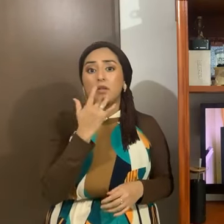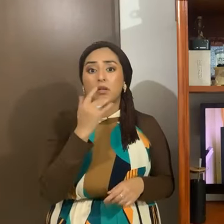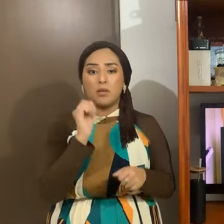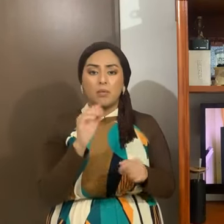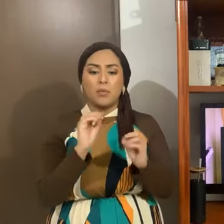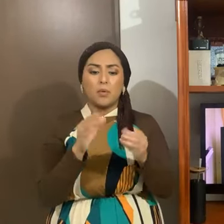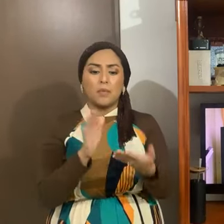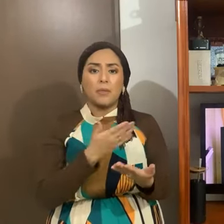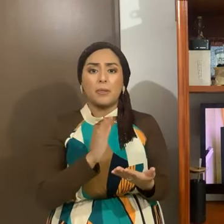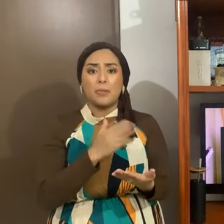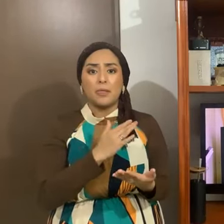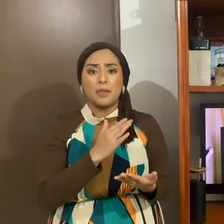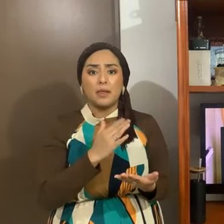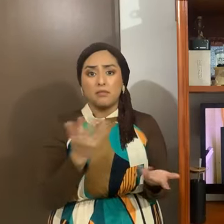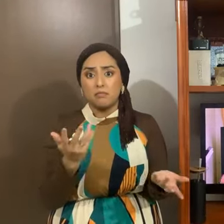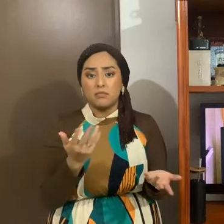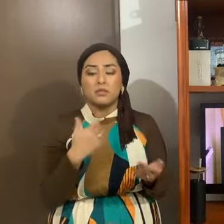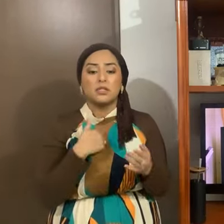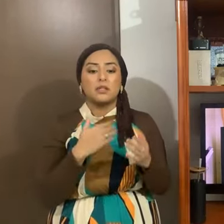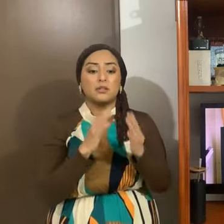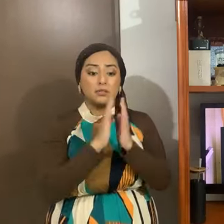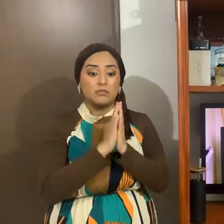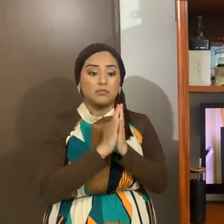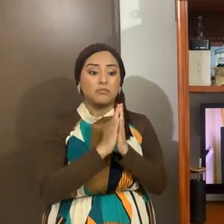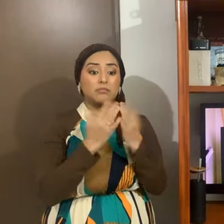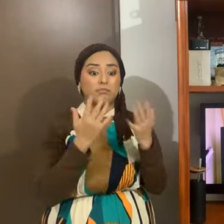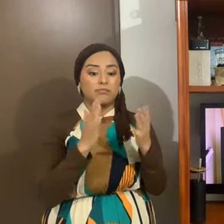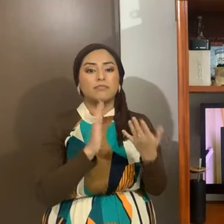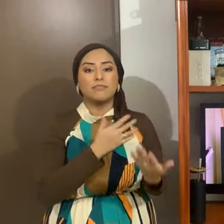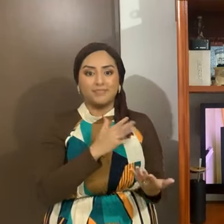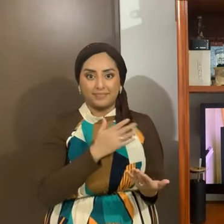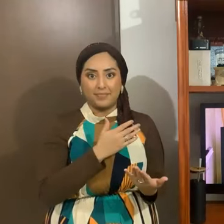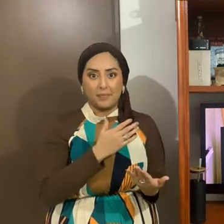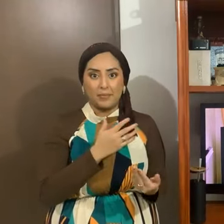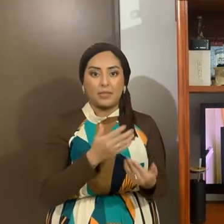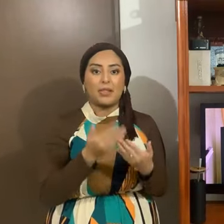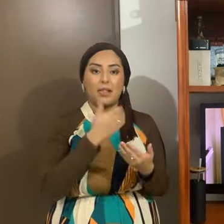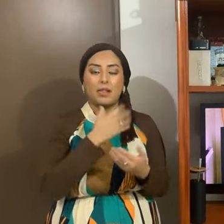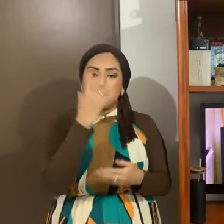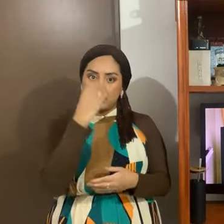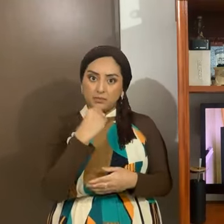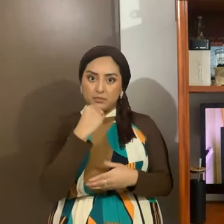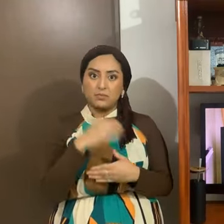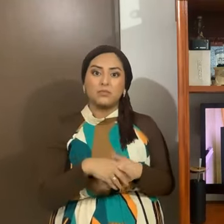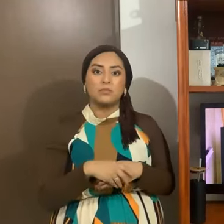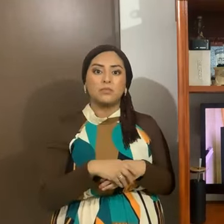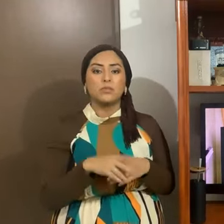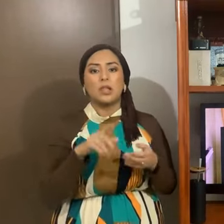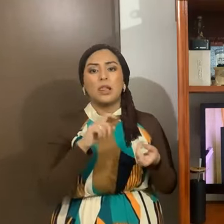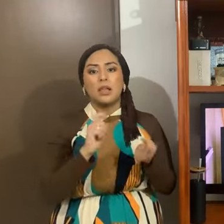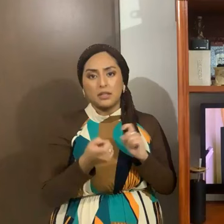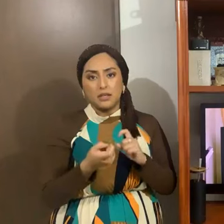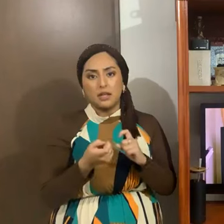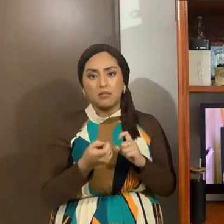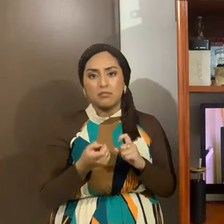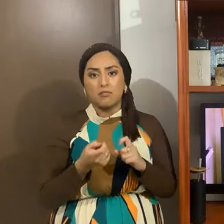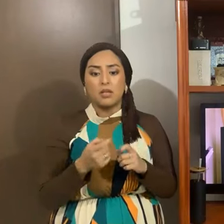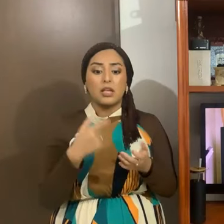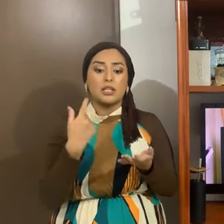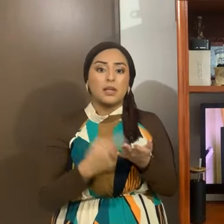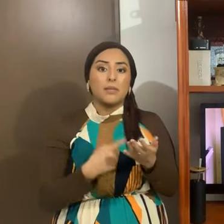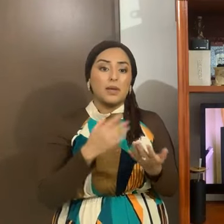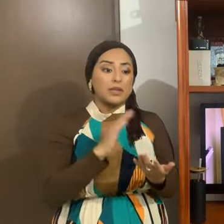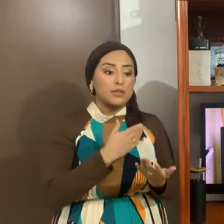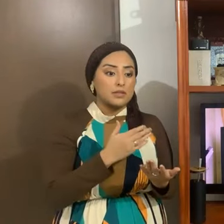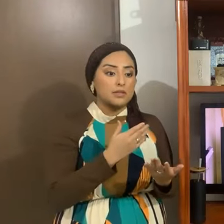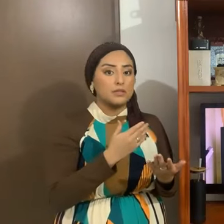una jalel. Cada vez, bueno, voy a orar y después voy a poner una jalel antes de irme a dormir. Y las vas cambiando y entonces a veces pones